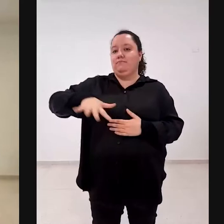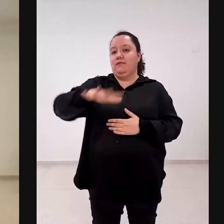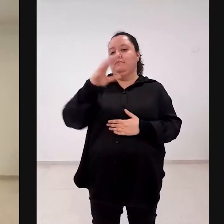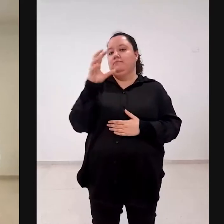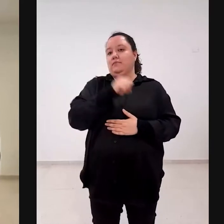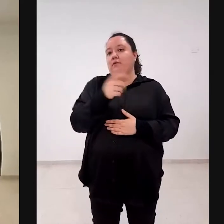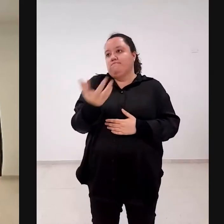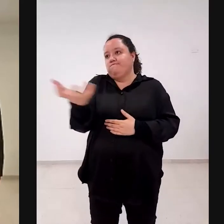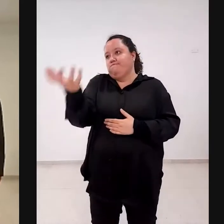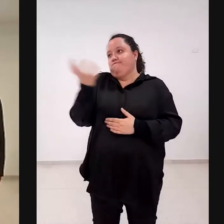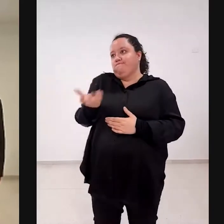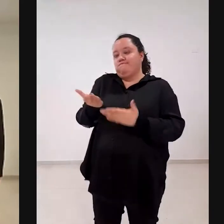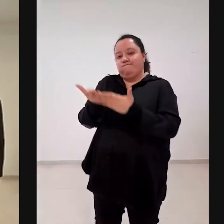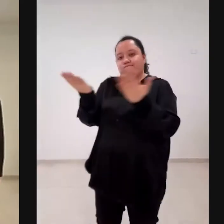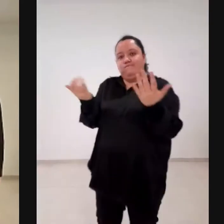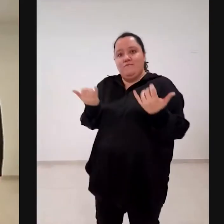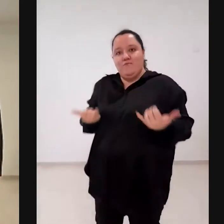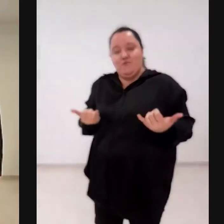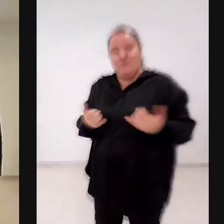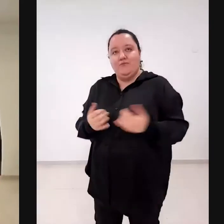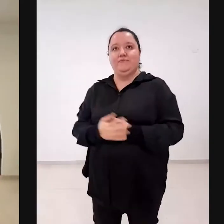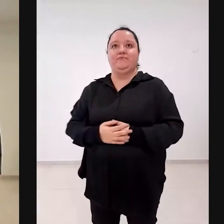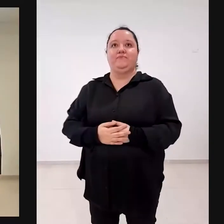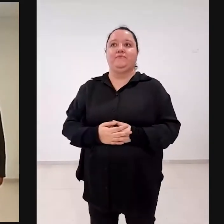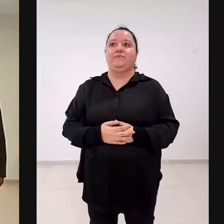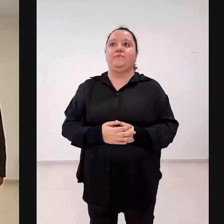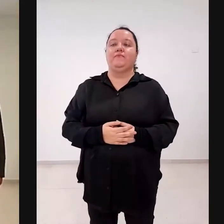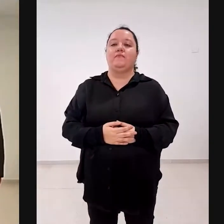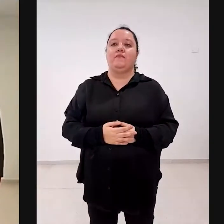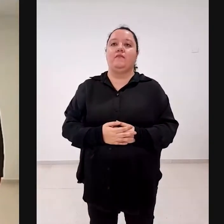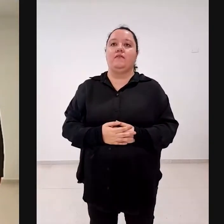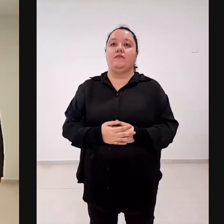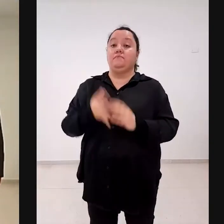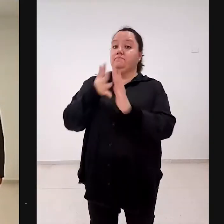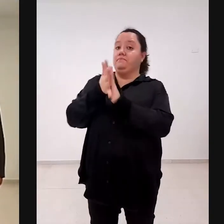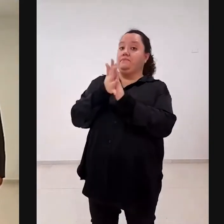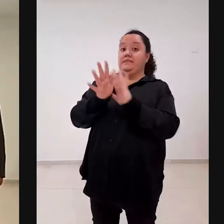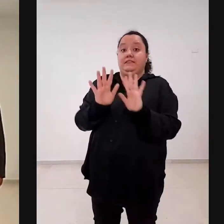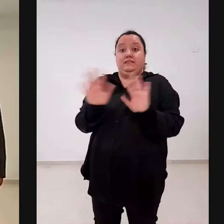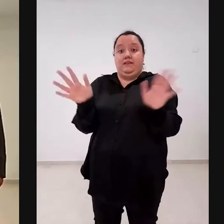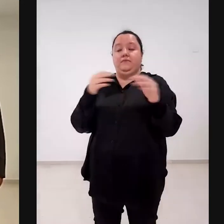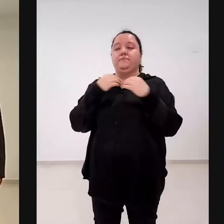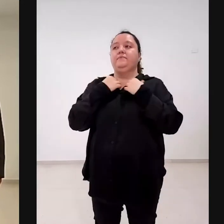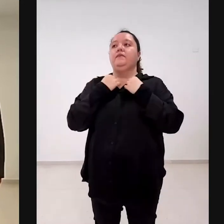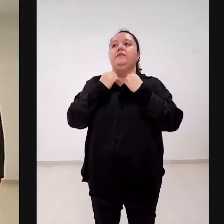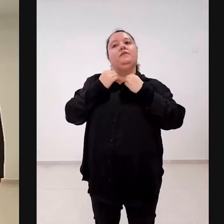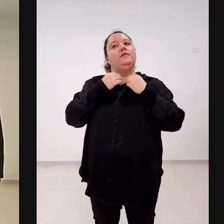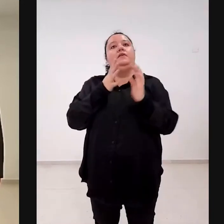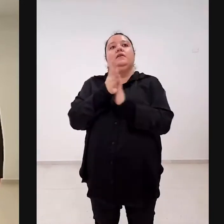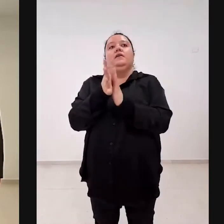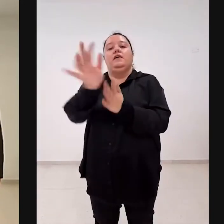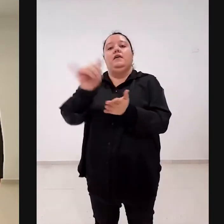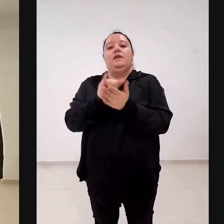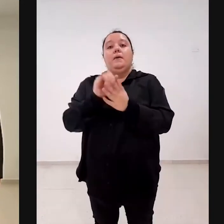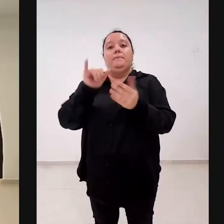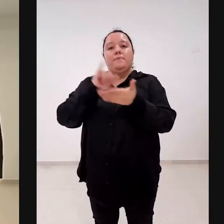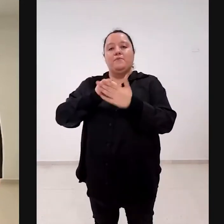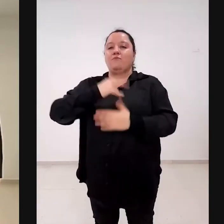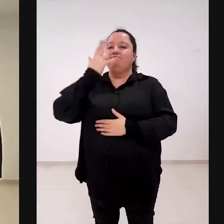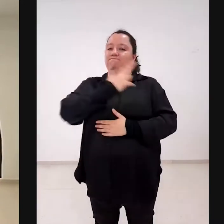quienes nos acompañan el día de hoy y sobre eso como parte de ese